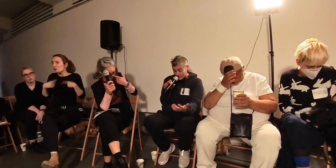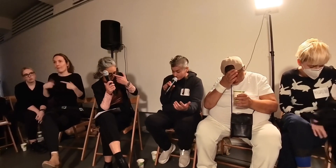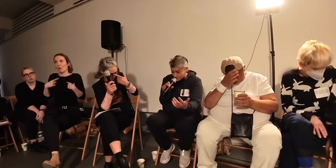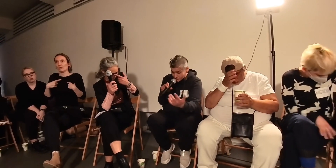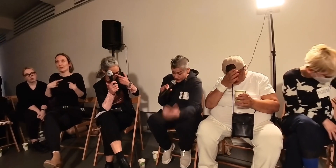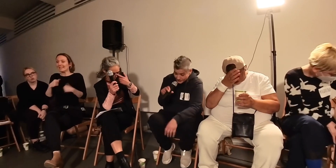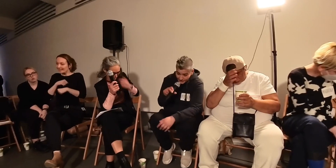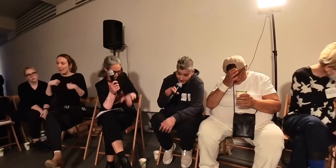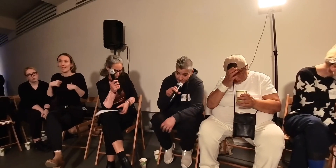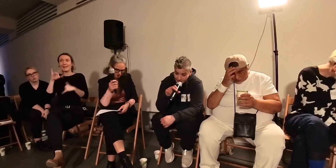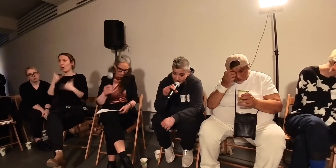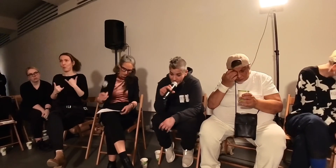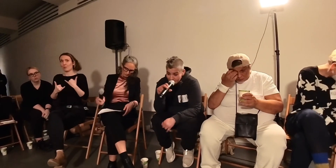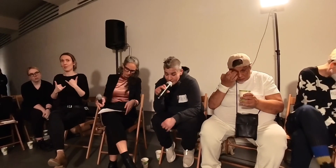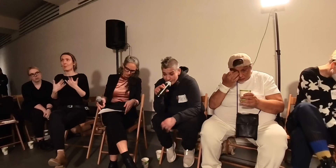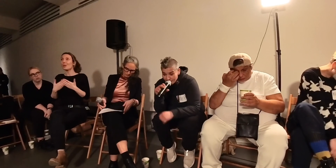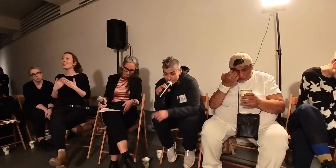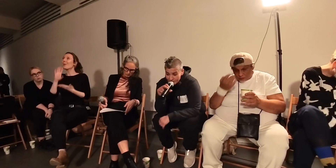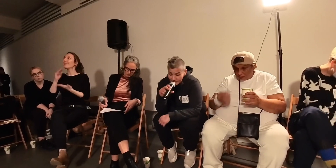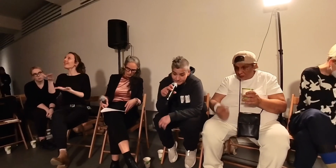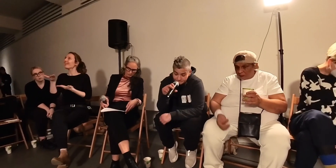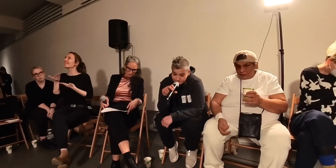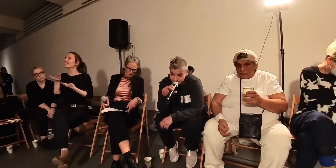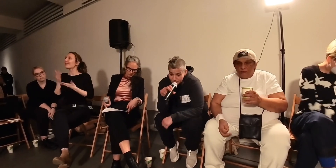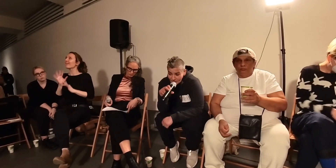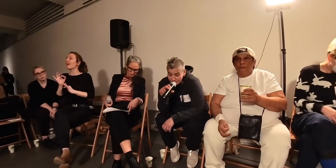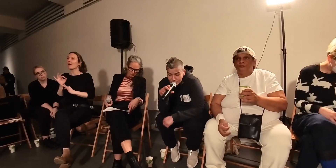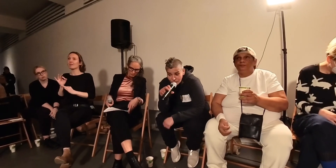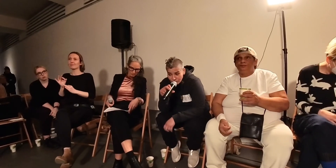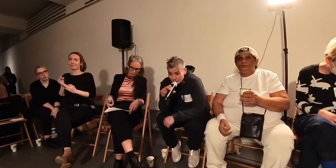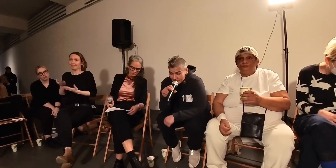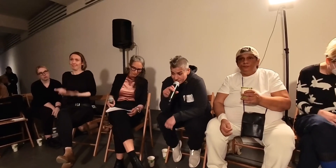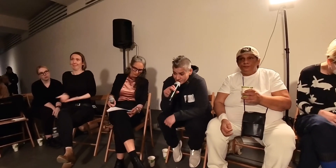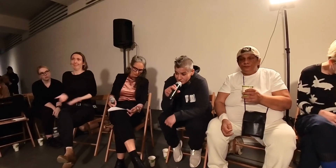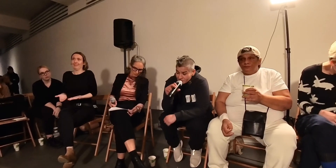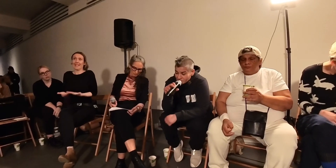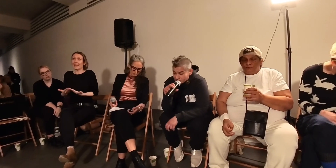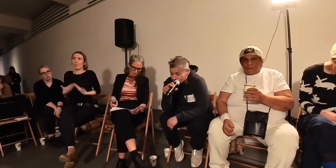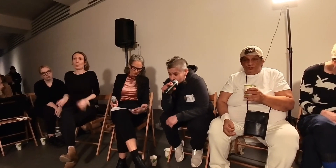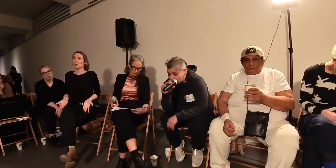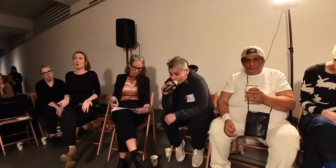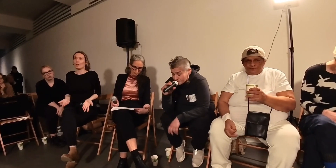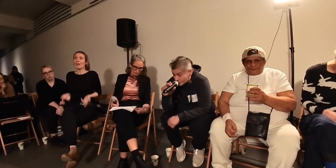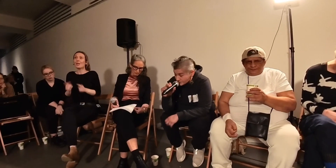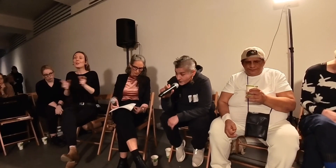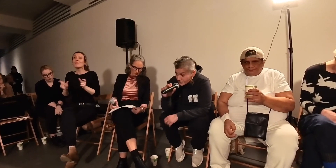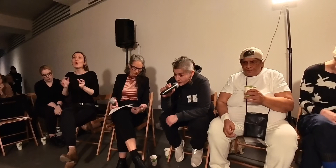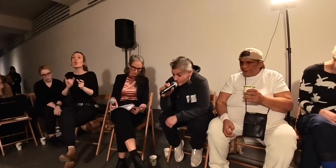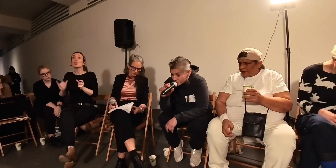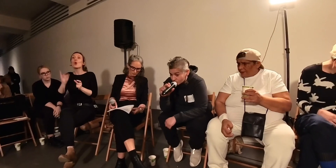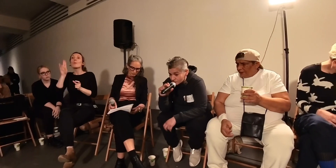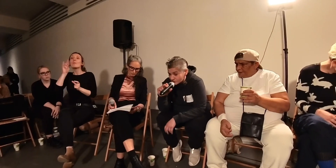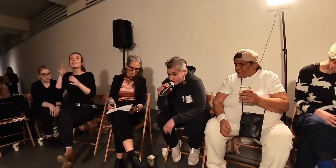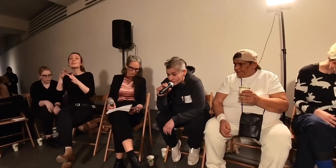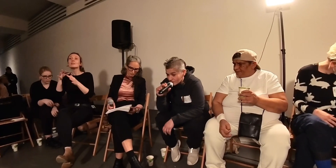žít sami prostě a hlavně většinou to dopadne tak, že lidi z ulice mají přátelé